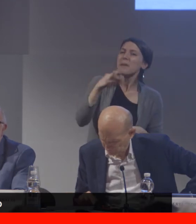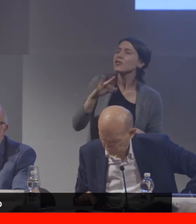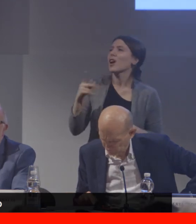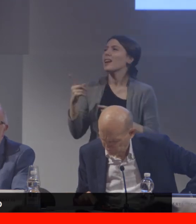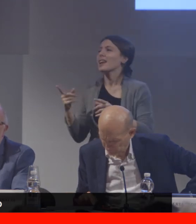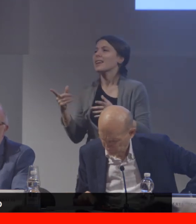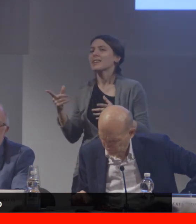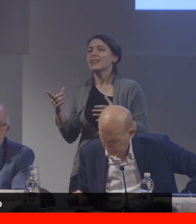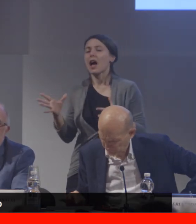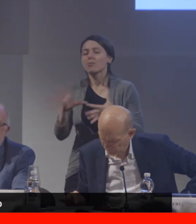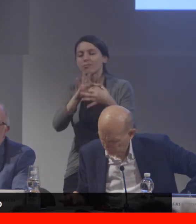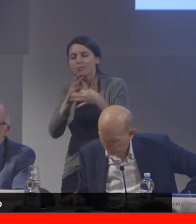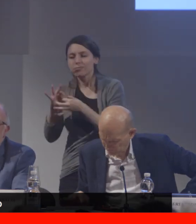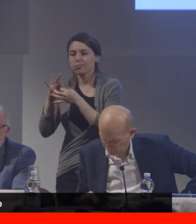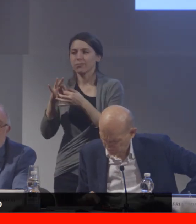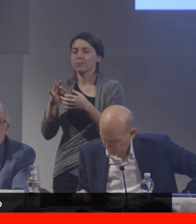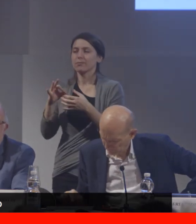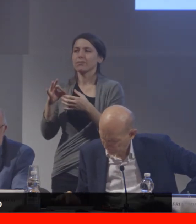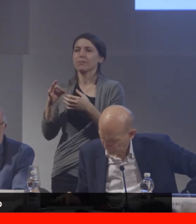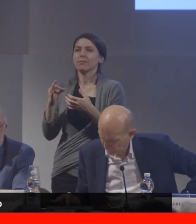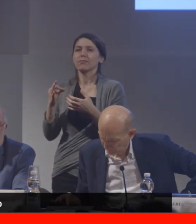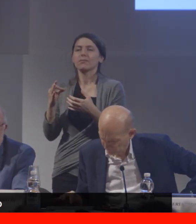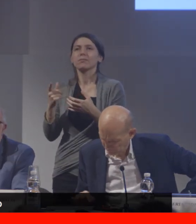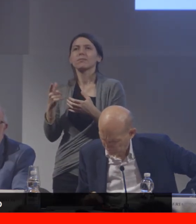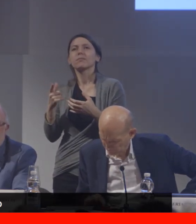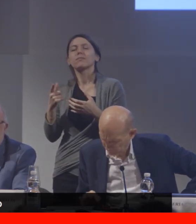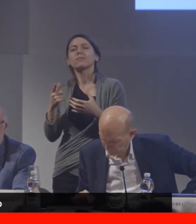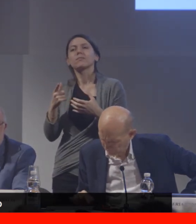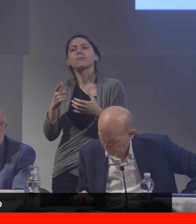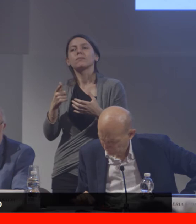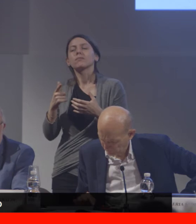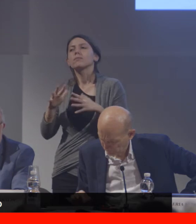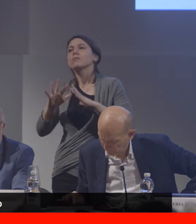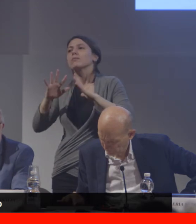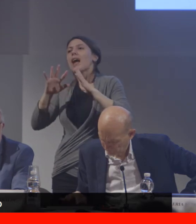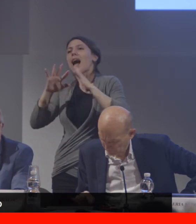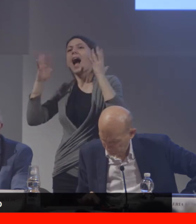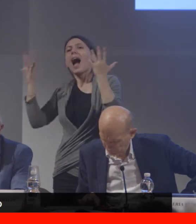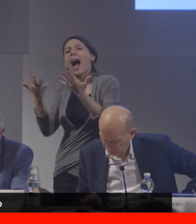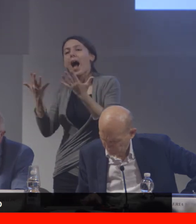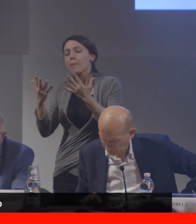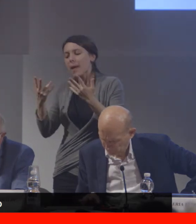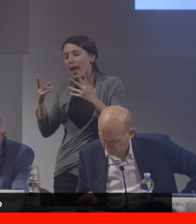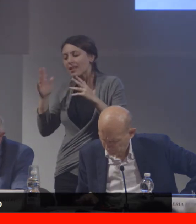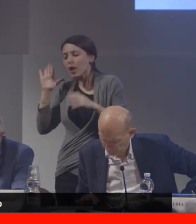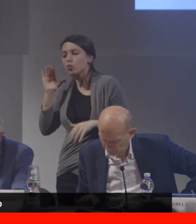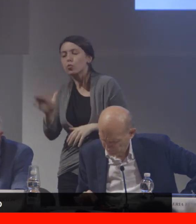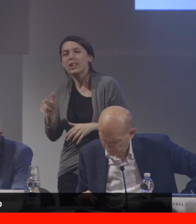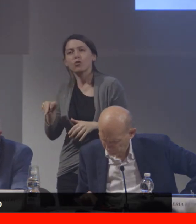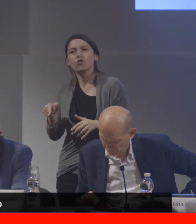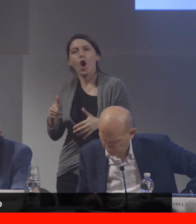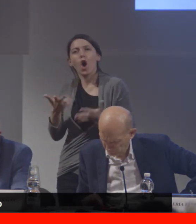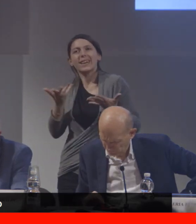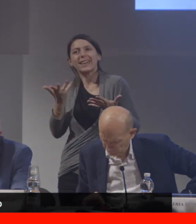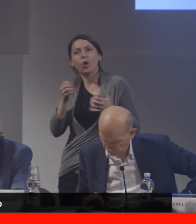e come dire, l'impatto che tutto questo ha sulla vita quotidiana delle persone,